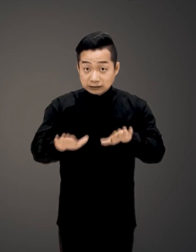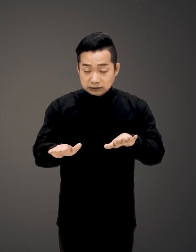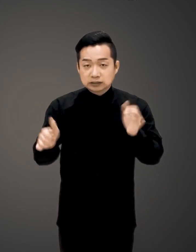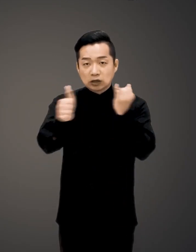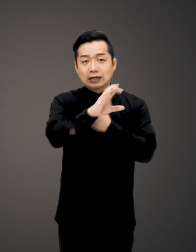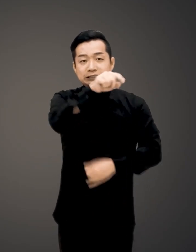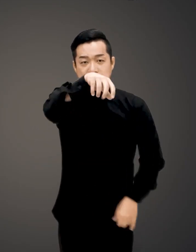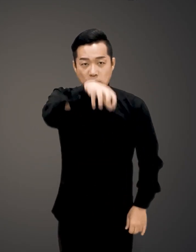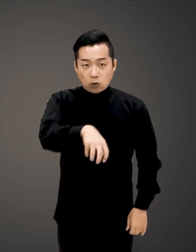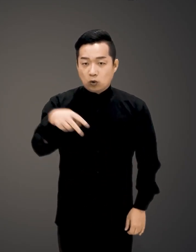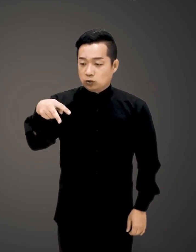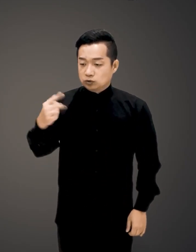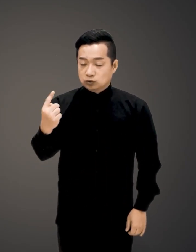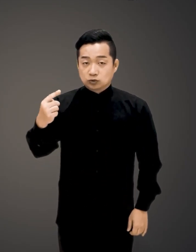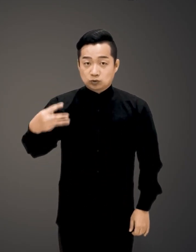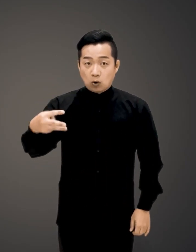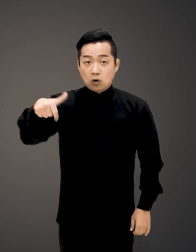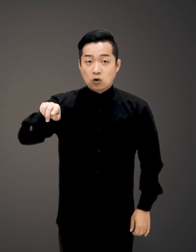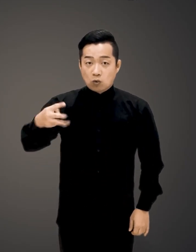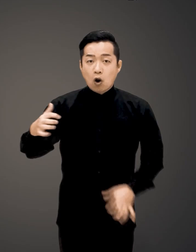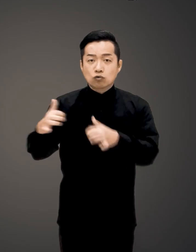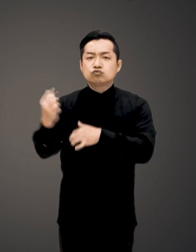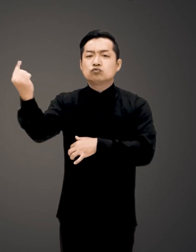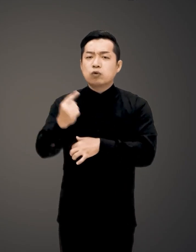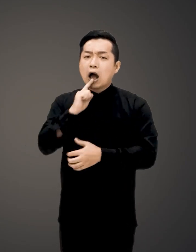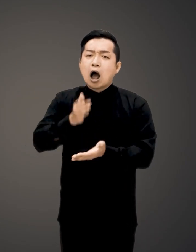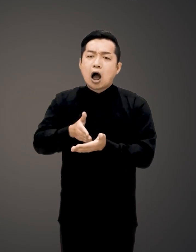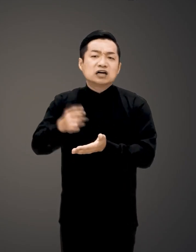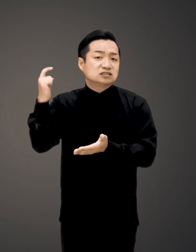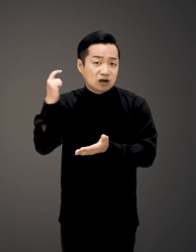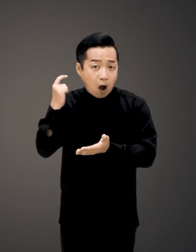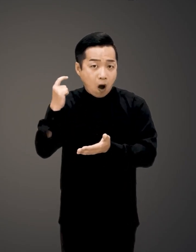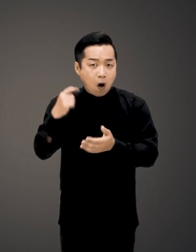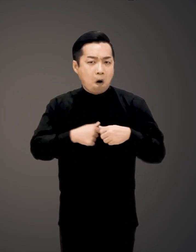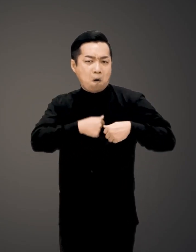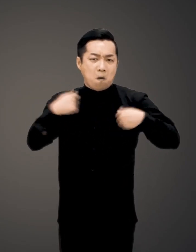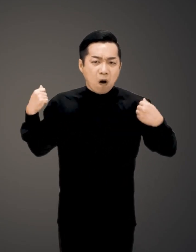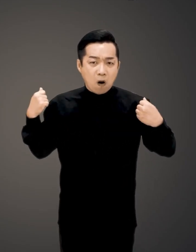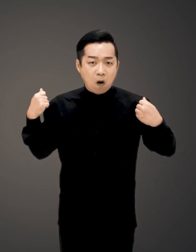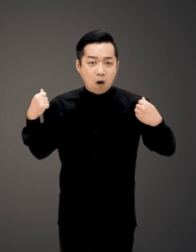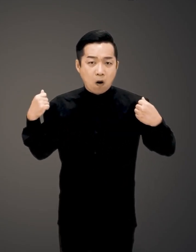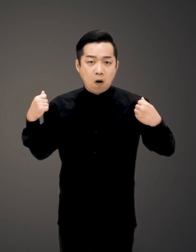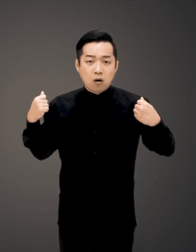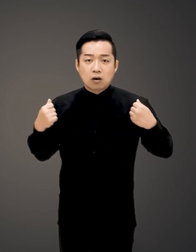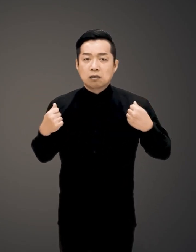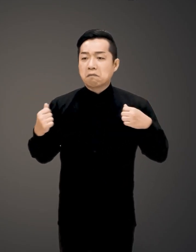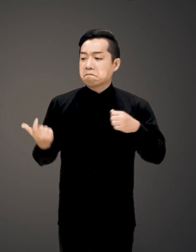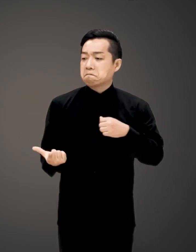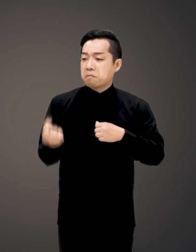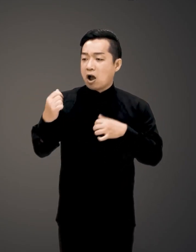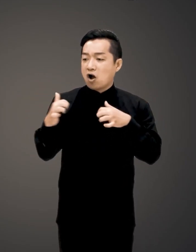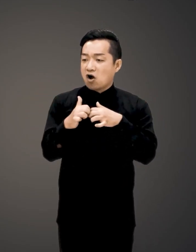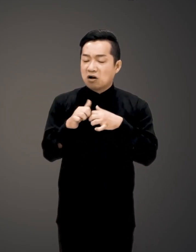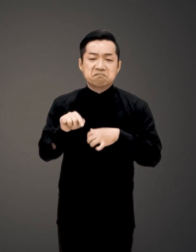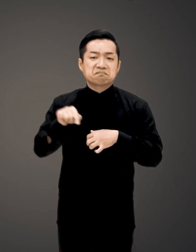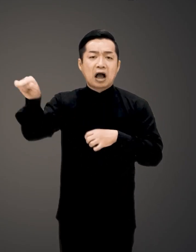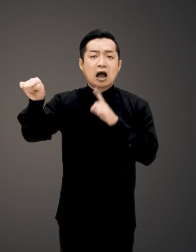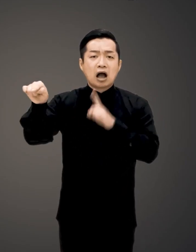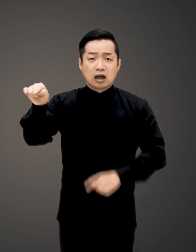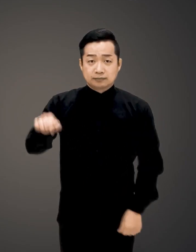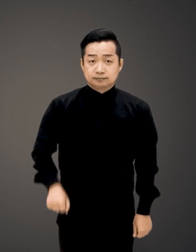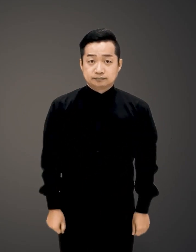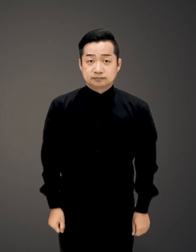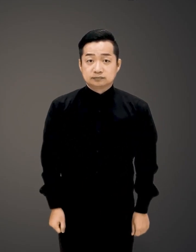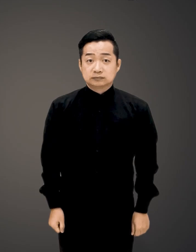예장왕께서 방금 혼례식장에서 돌궐의 대군이 침입했다는 급보를 들으시고 혼례복을 벗어 던지시더니 곧바로 출정하신다고